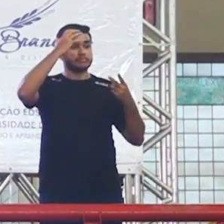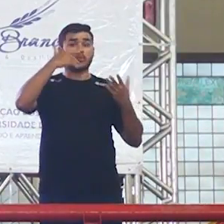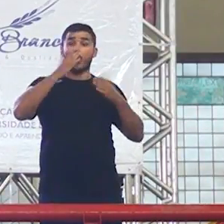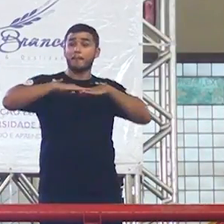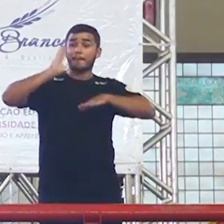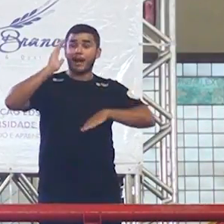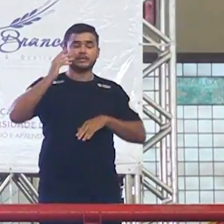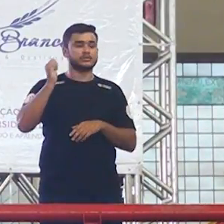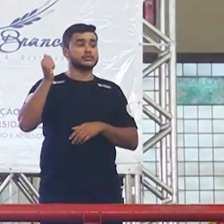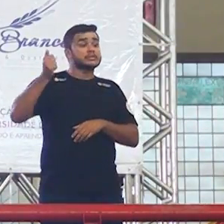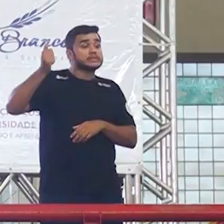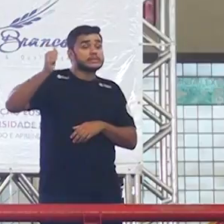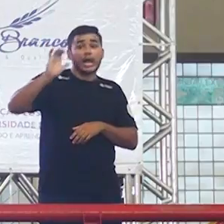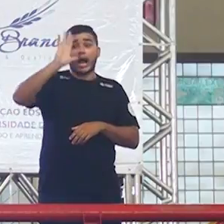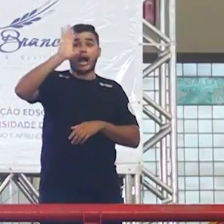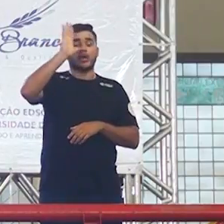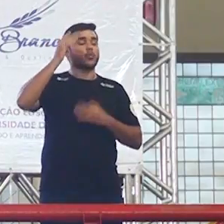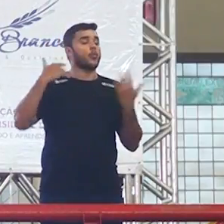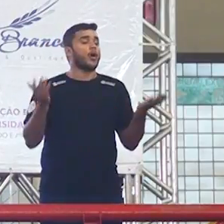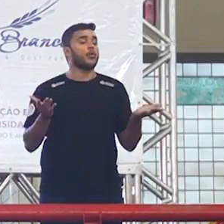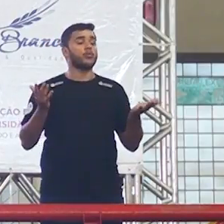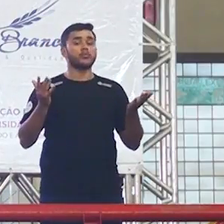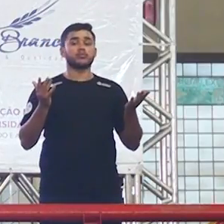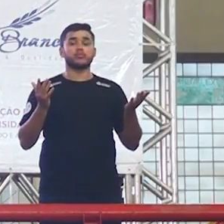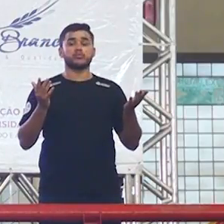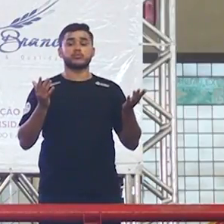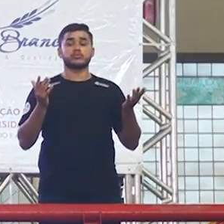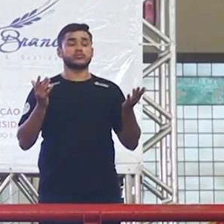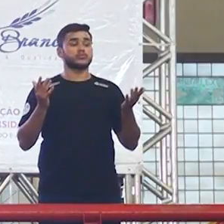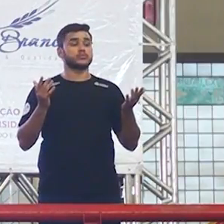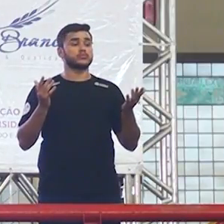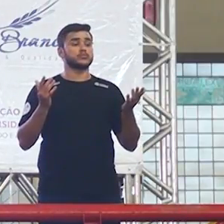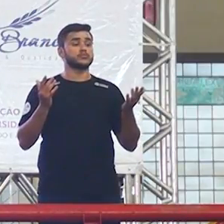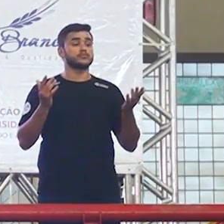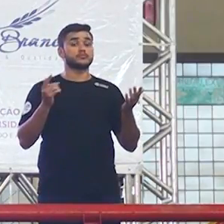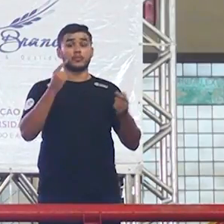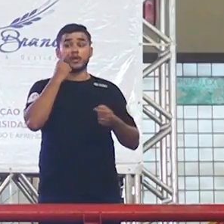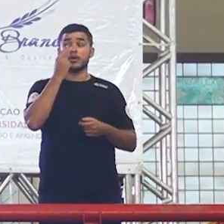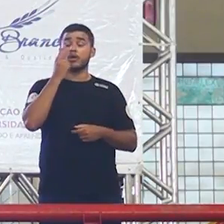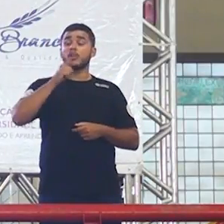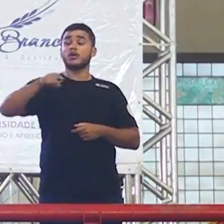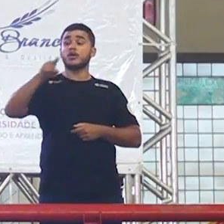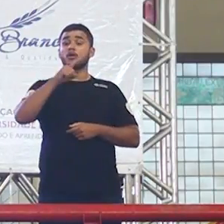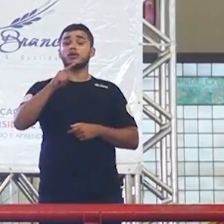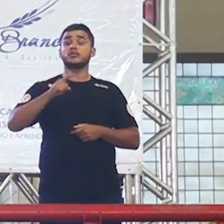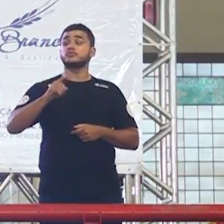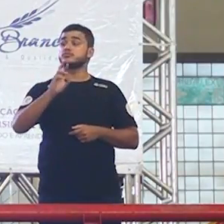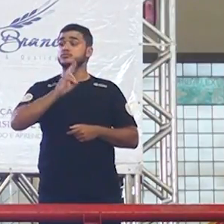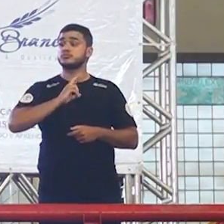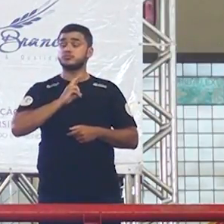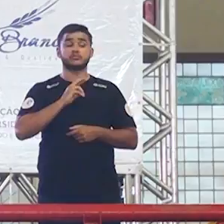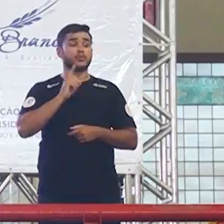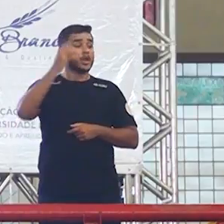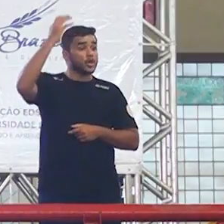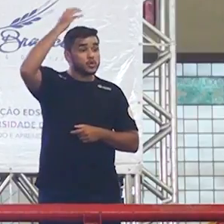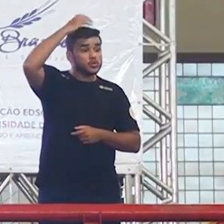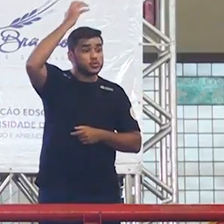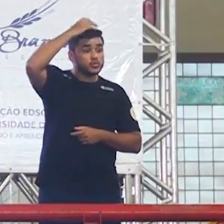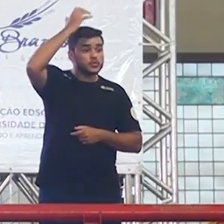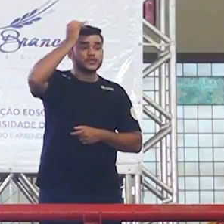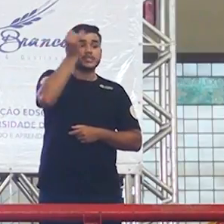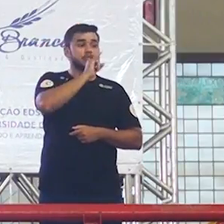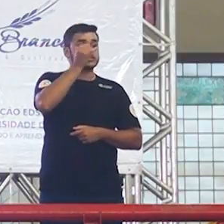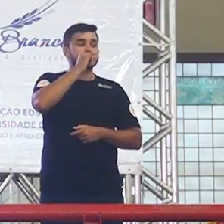Fala. Qual é a que gasta mais potência? Não escutei. Por que é o chuveiro